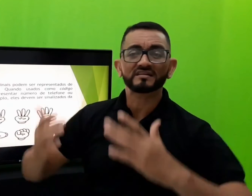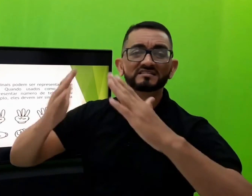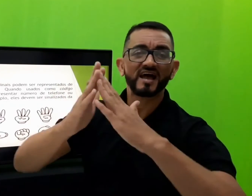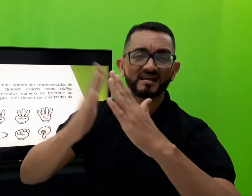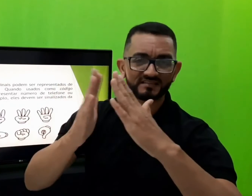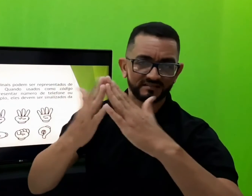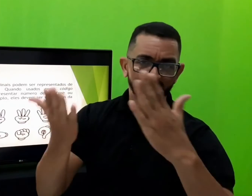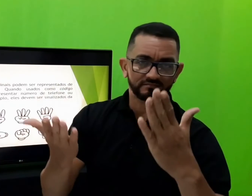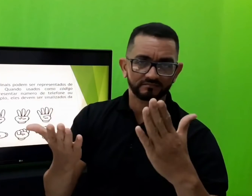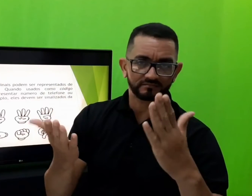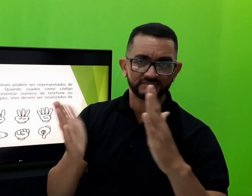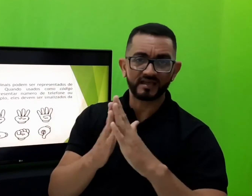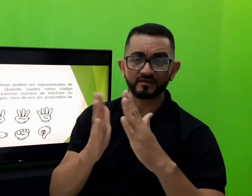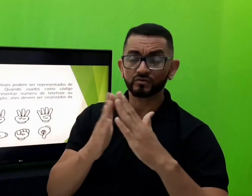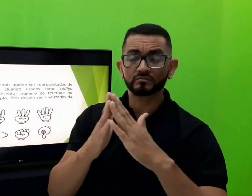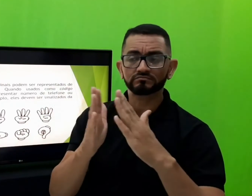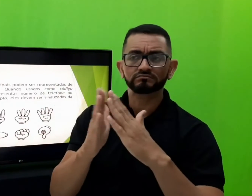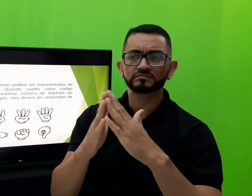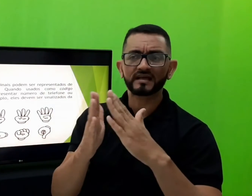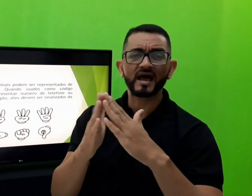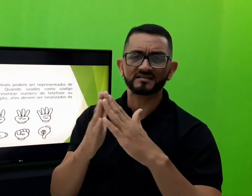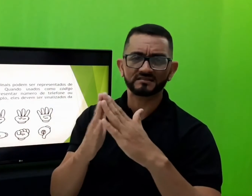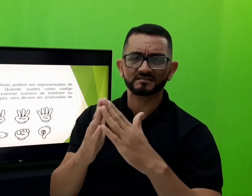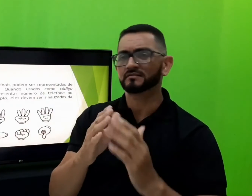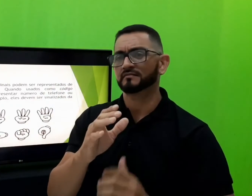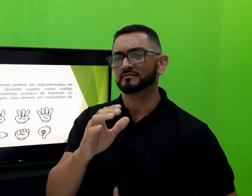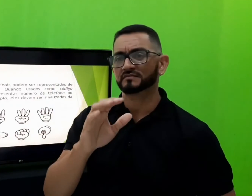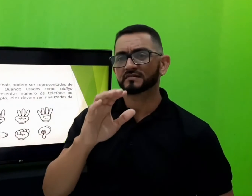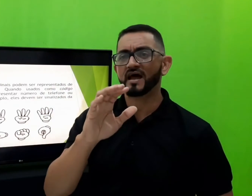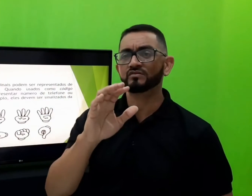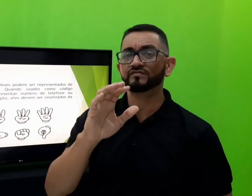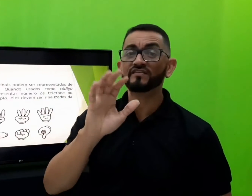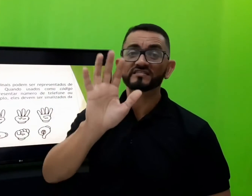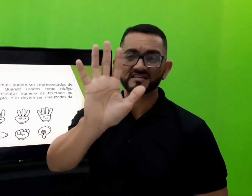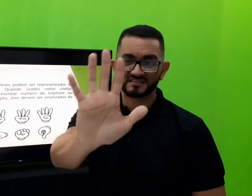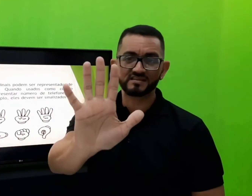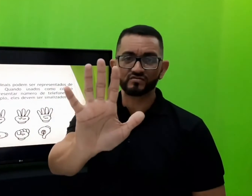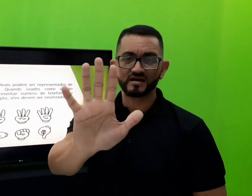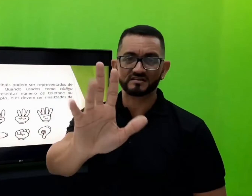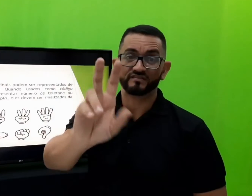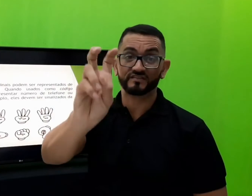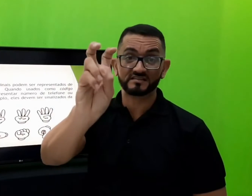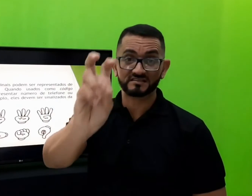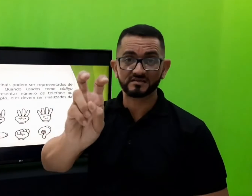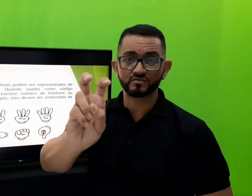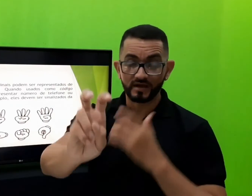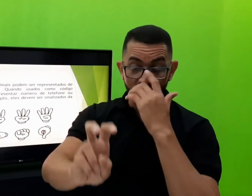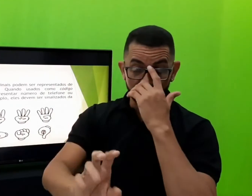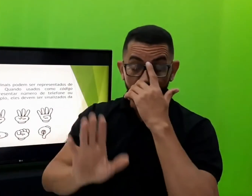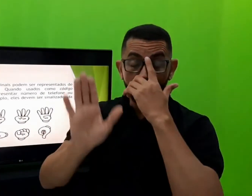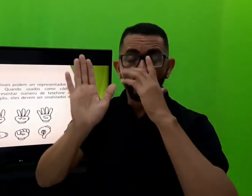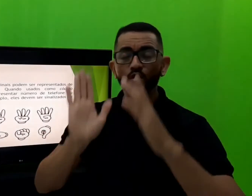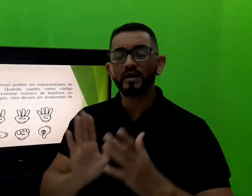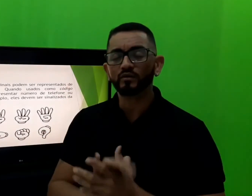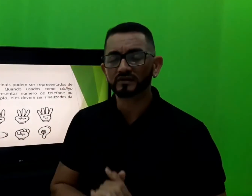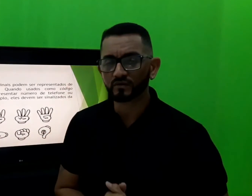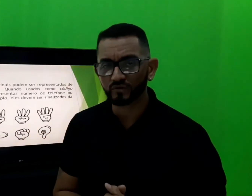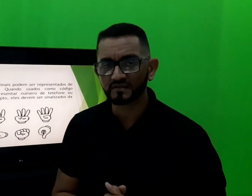Quantas casas? Certo? Casas. Aí não vai fazer 5 casas, vai fazer 5 casas. Uma outra